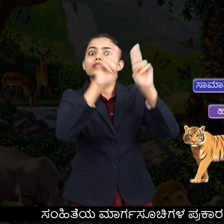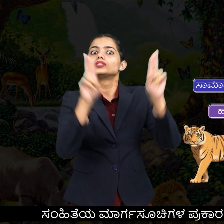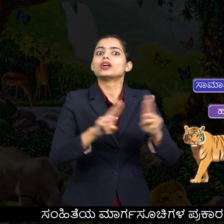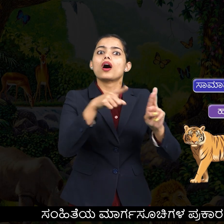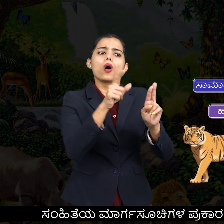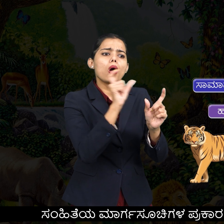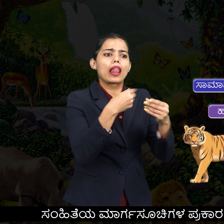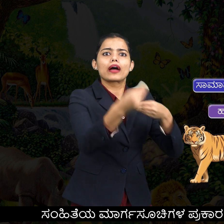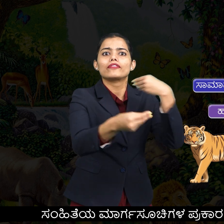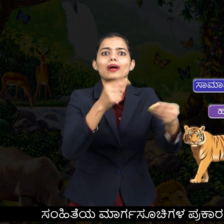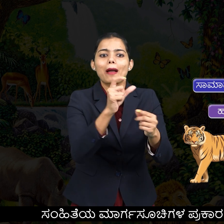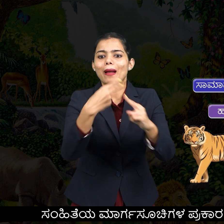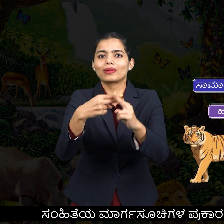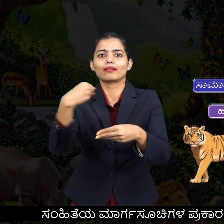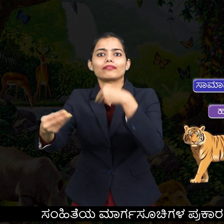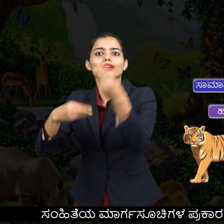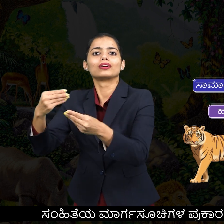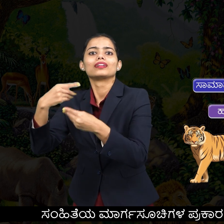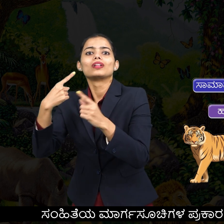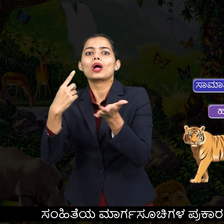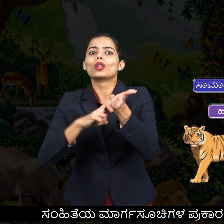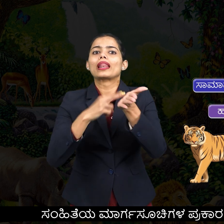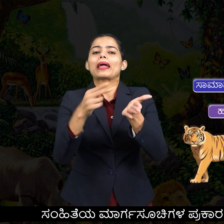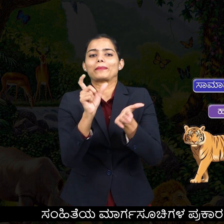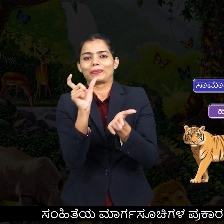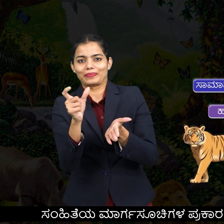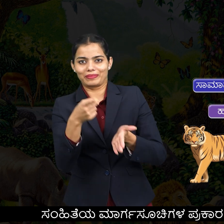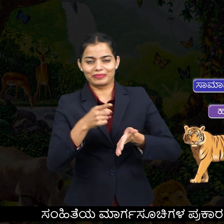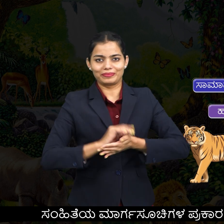ದ್ವಿನಾಮ ಹೆಸರನ್ನು ನಿಗದಿಪಡಿಸಲಾಗಿದೆ.